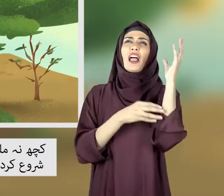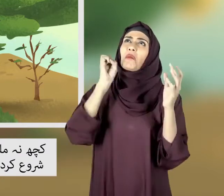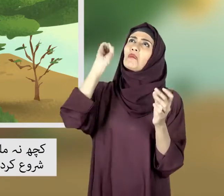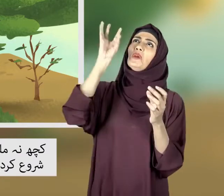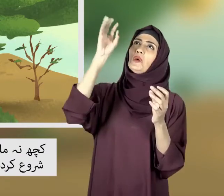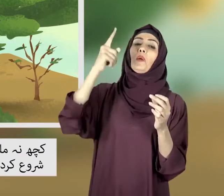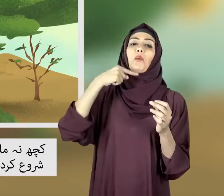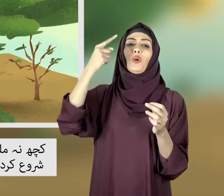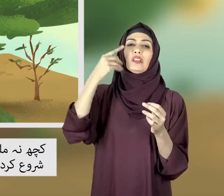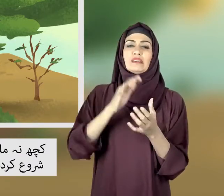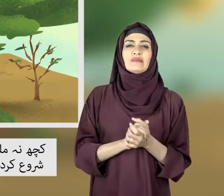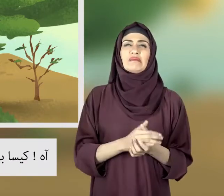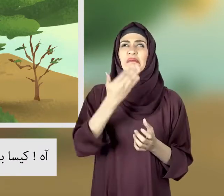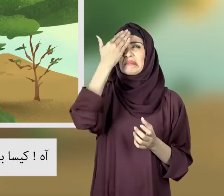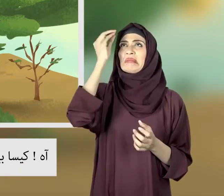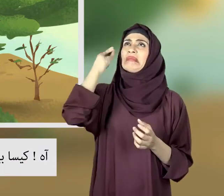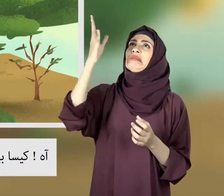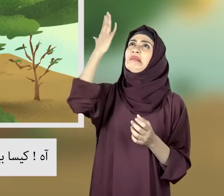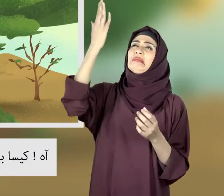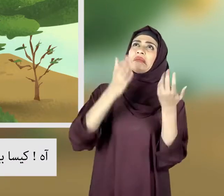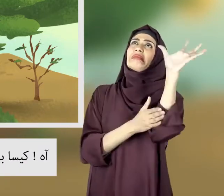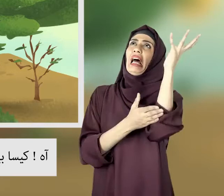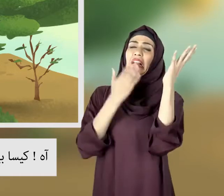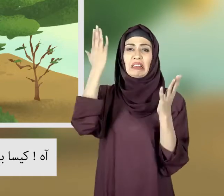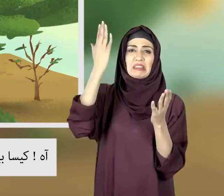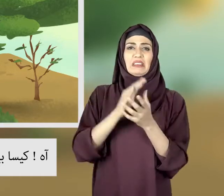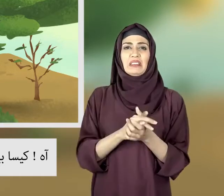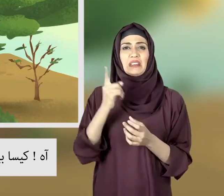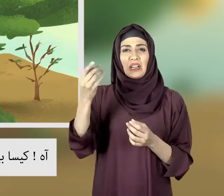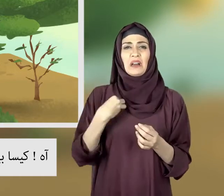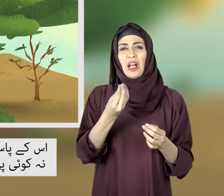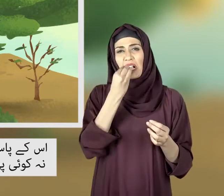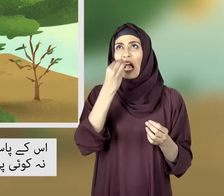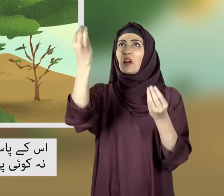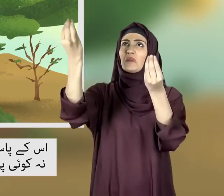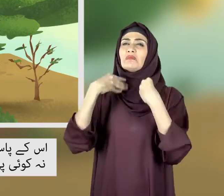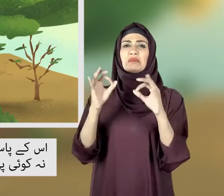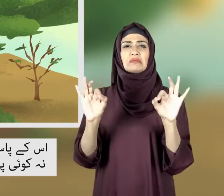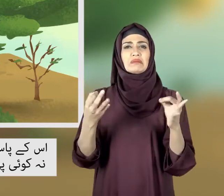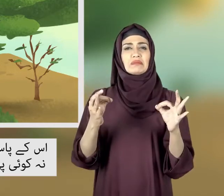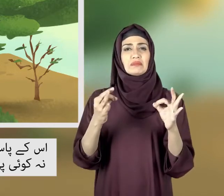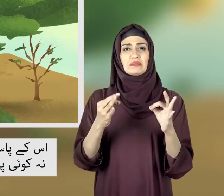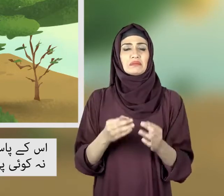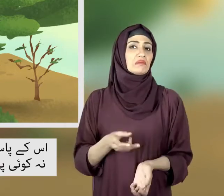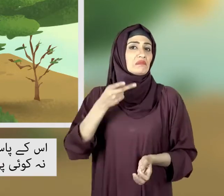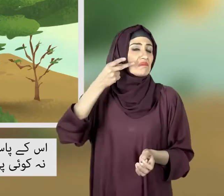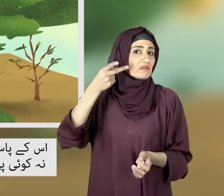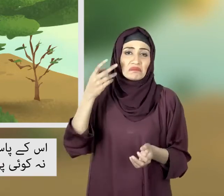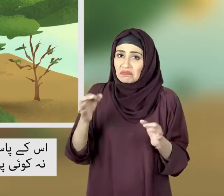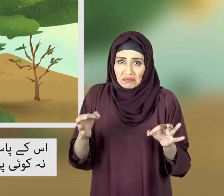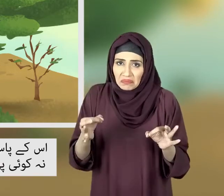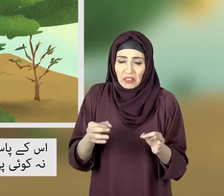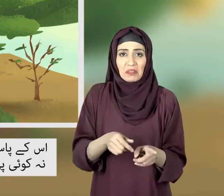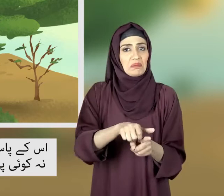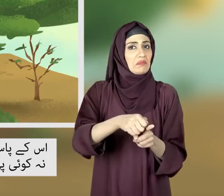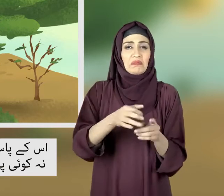برا بھلا کہنا شروع کر دیا اہ کیسا بیکار درخت ہے اس کے پاس ہمیں کھلانے کو کچھ بھی نہیں ہے